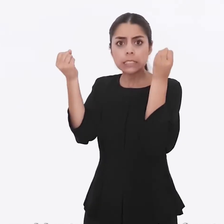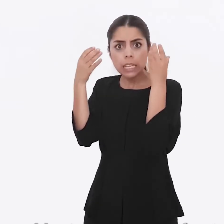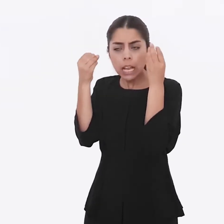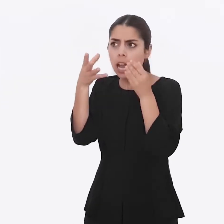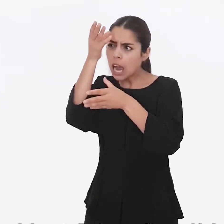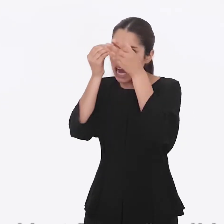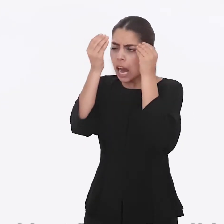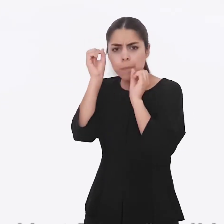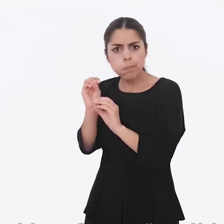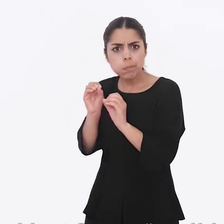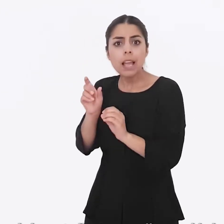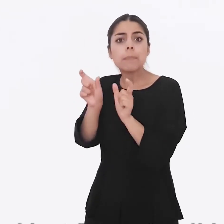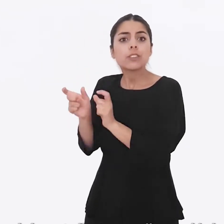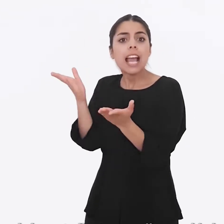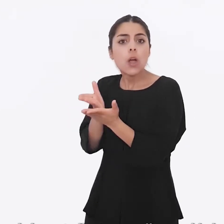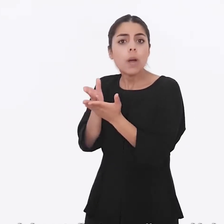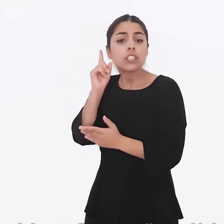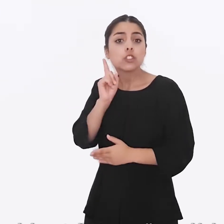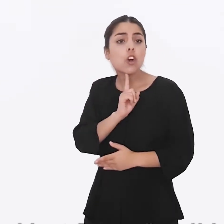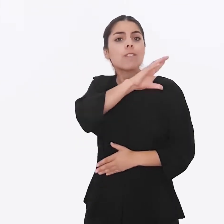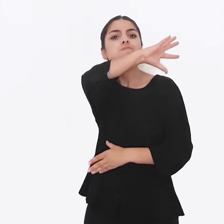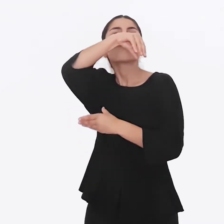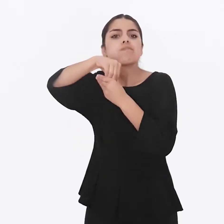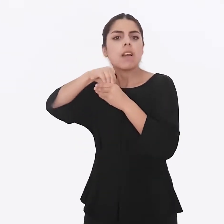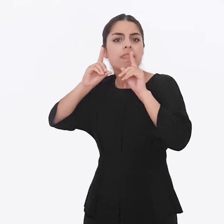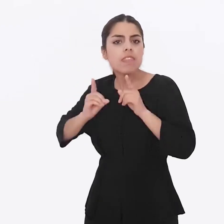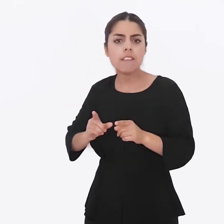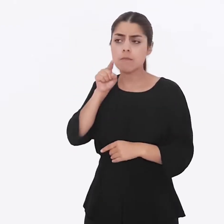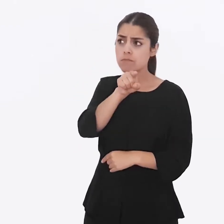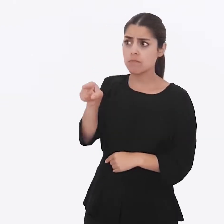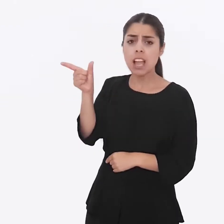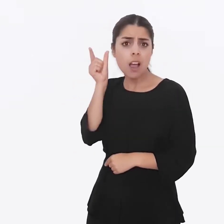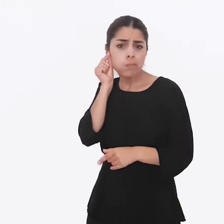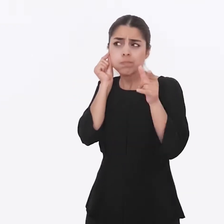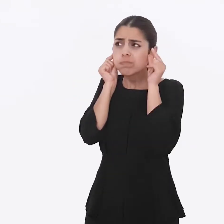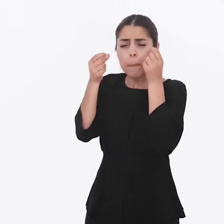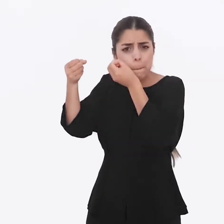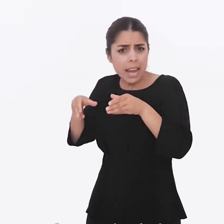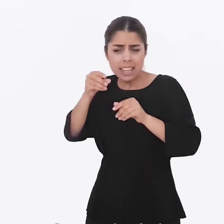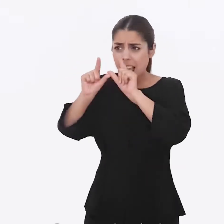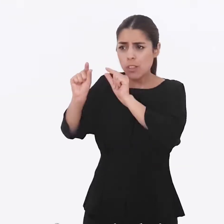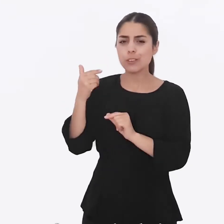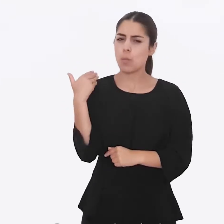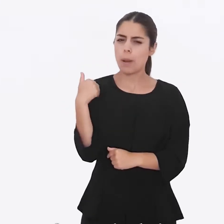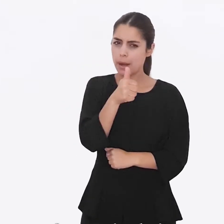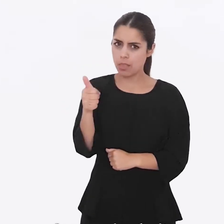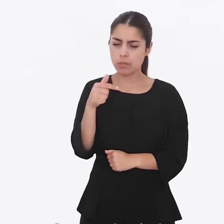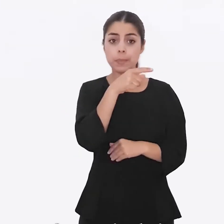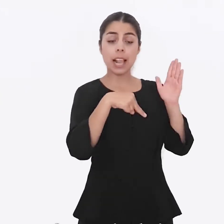aprendizaje de los estudiantes con discapacidad auditiva, independiente de sus grados de pérdida. La norma de más alta jerarquía a